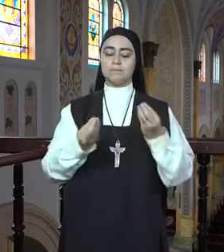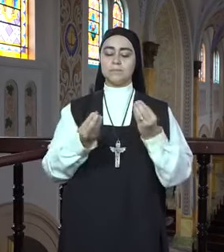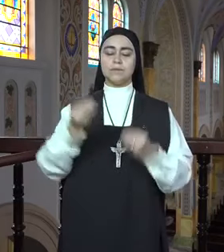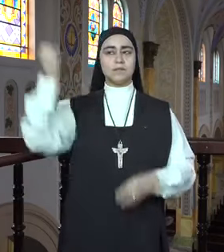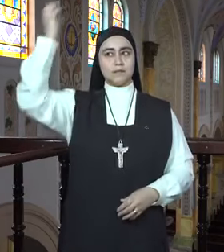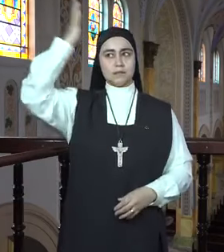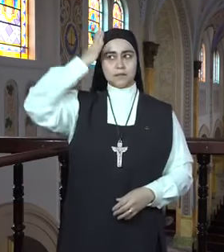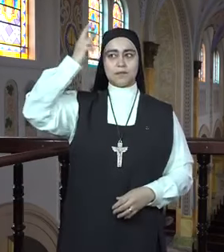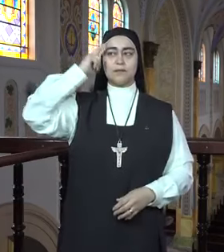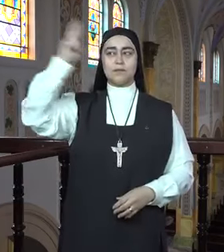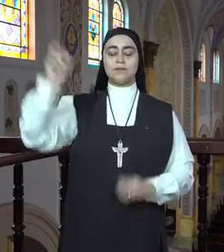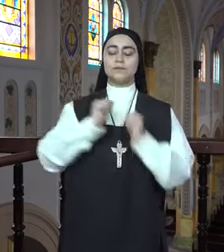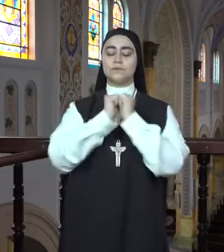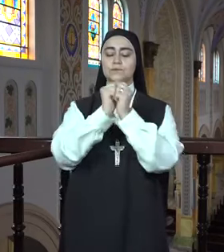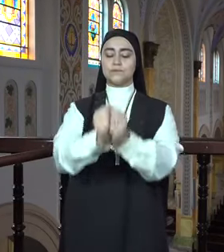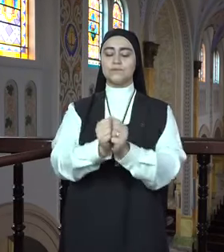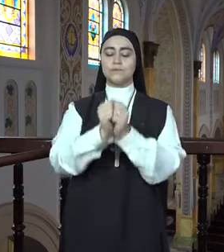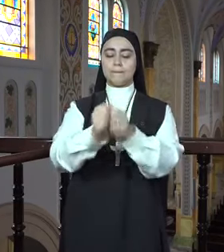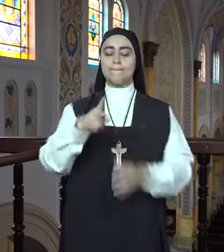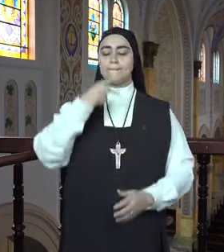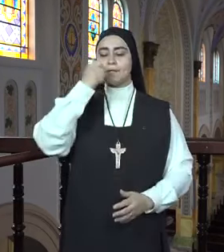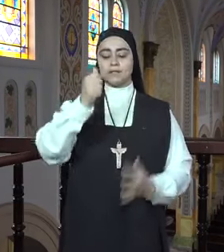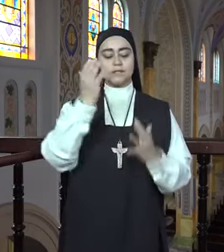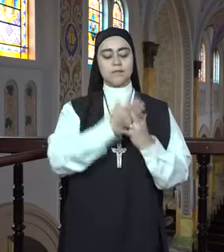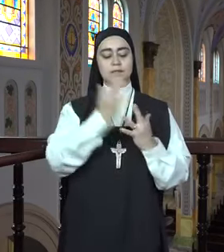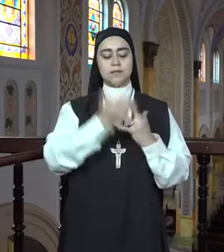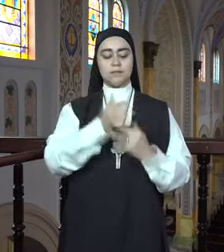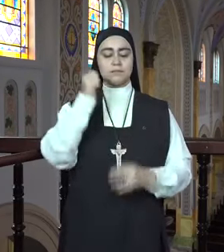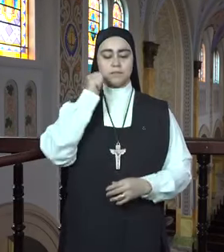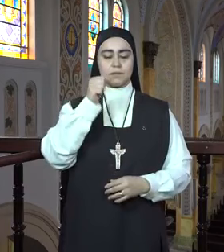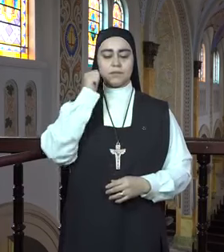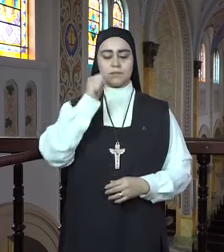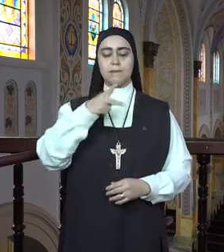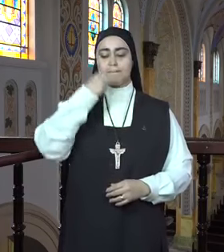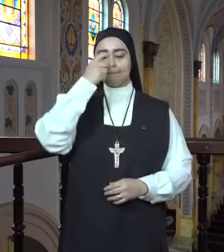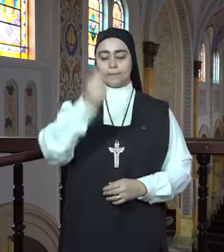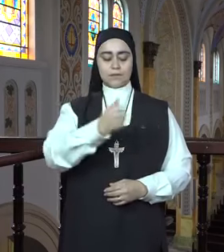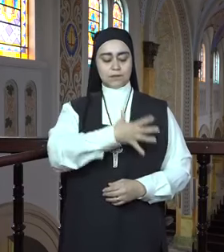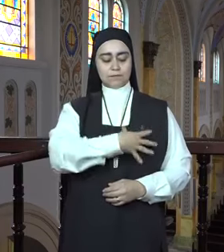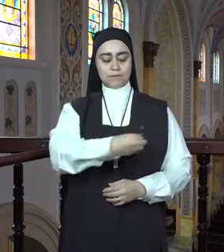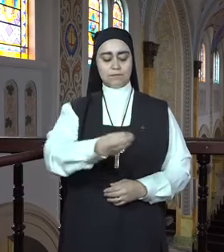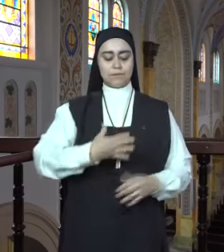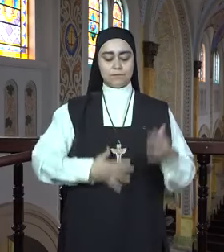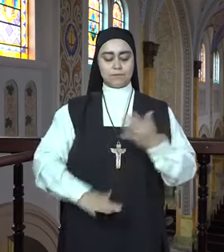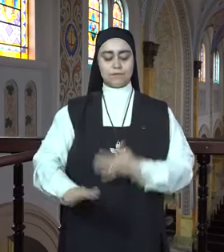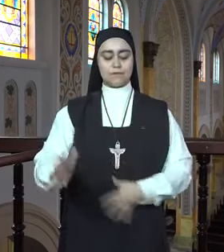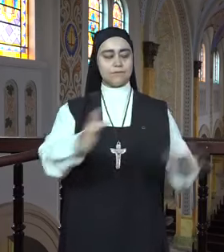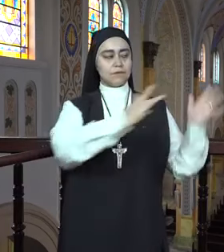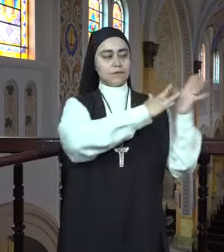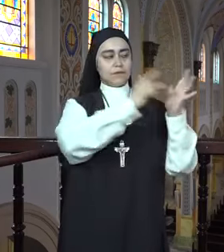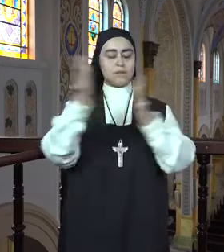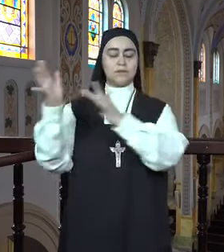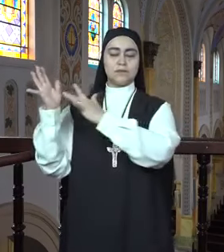o Senhor é convosco. Bendita sois vós entre as mulheres, e bendito é o fruto do vosso ventre,